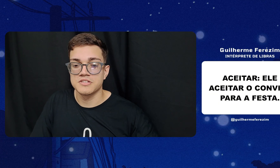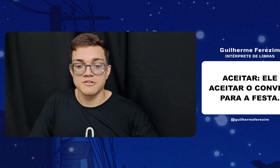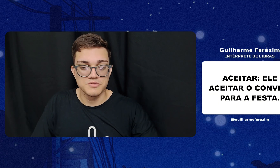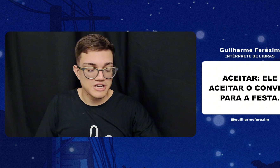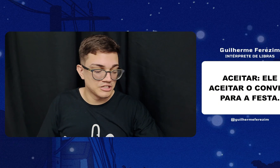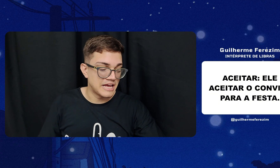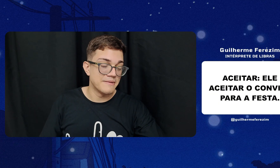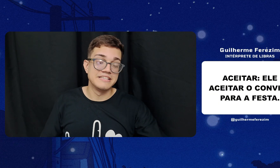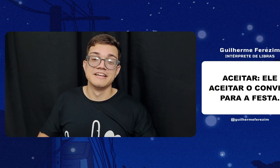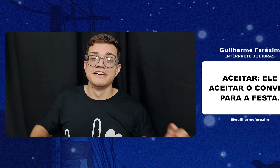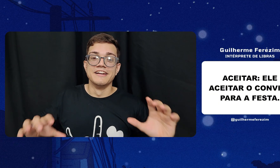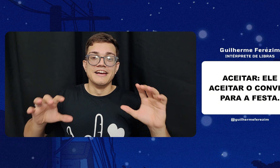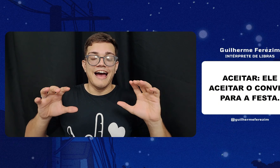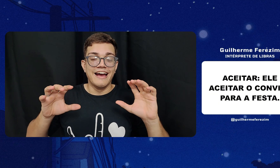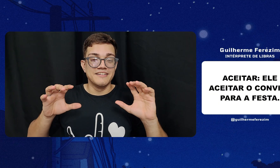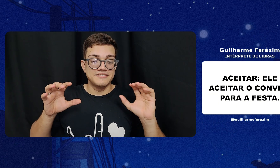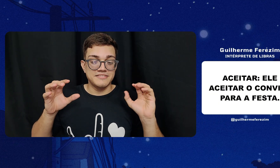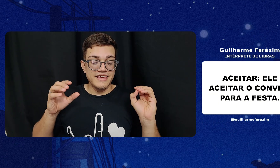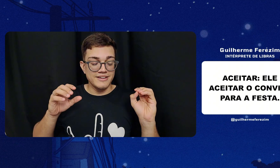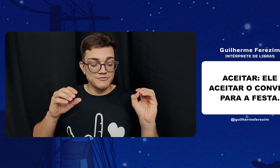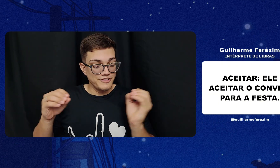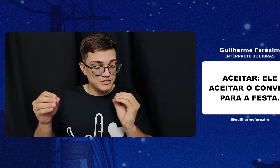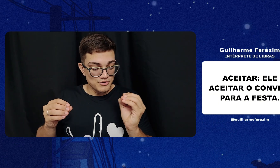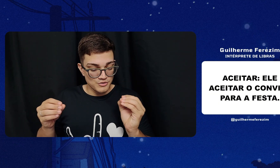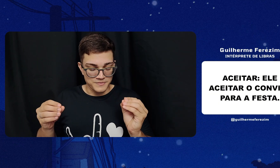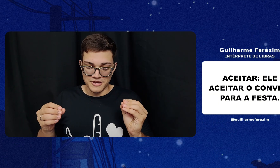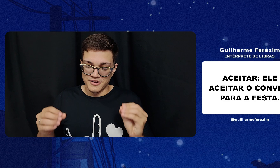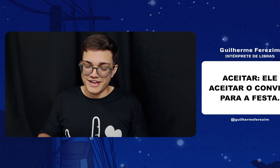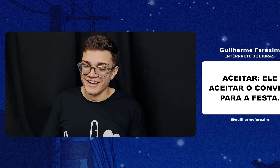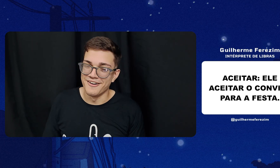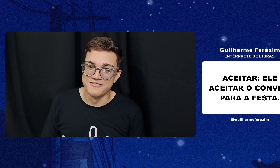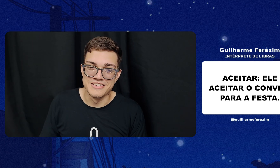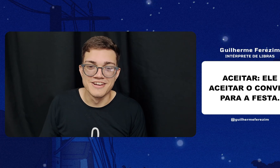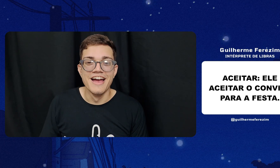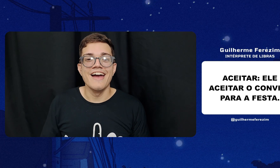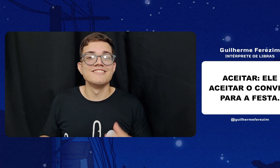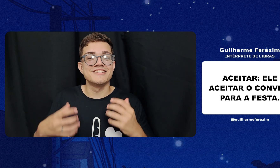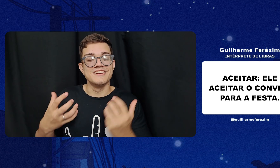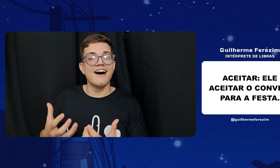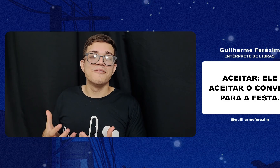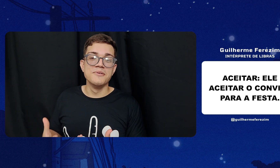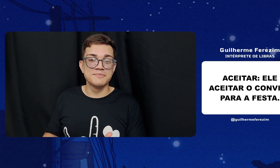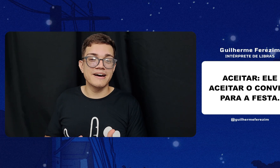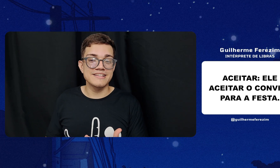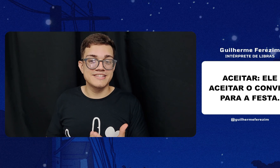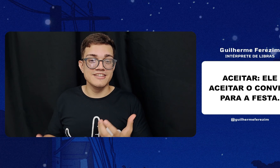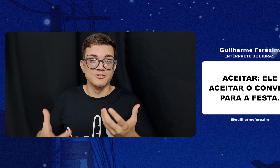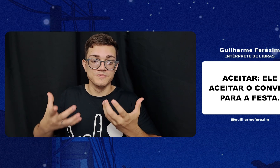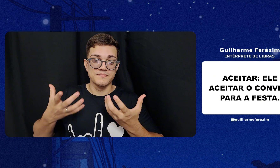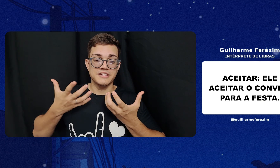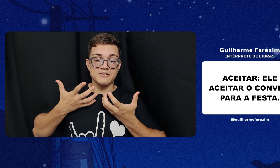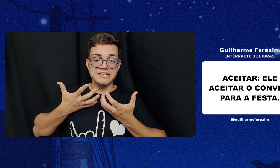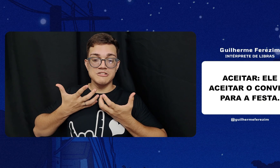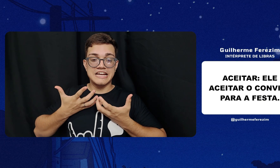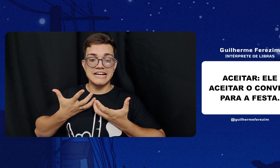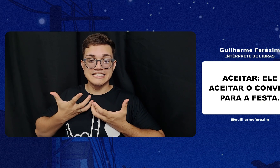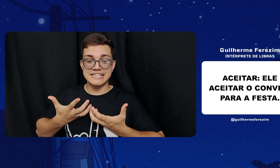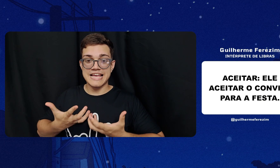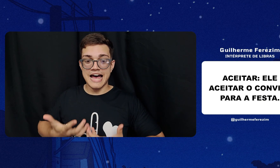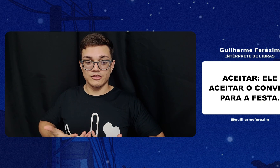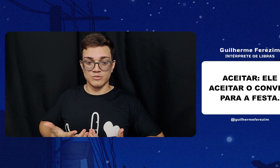aqui, eu podia anotar, mas... É um vídeo... É um sinal muito parecido. Que é o